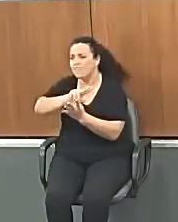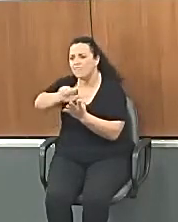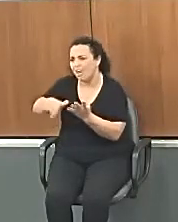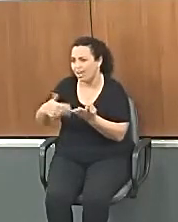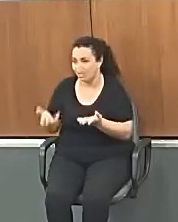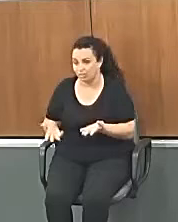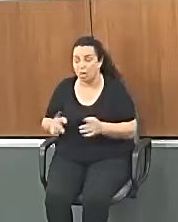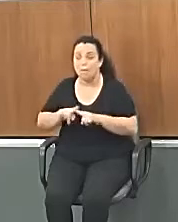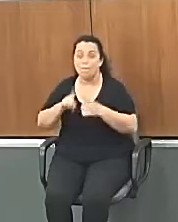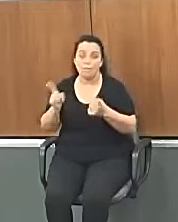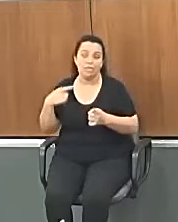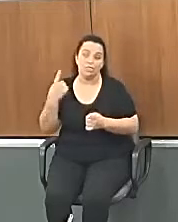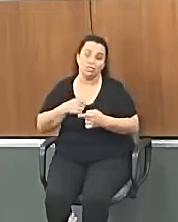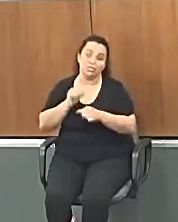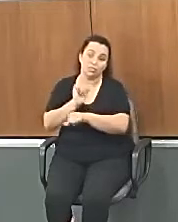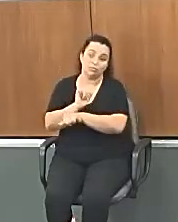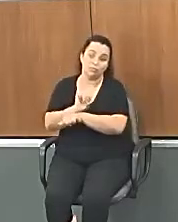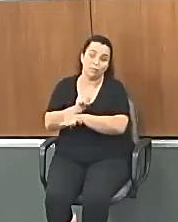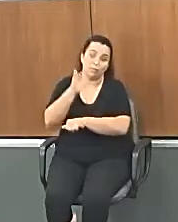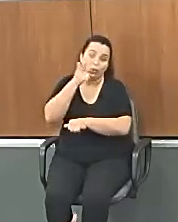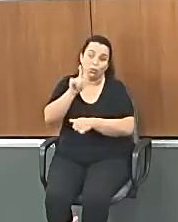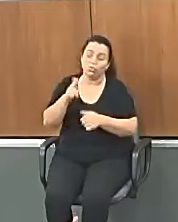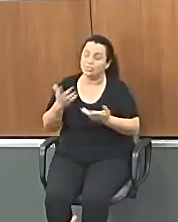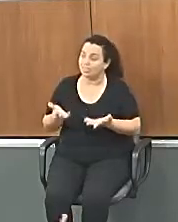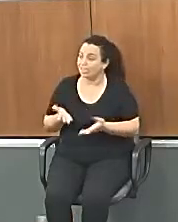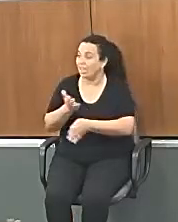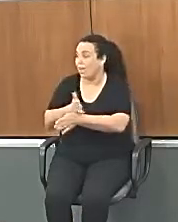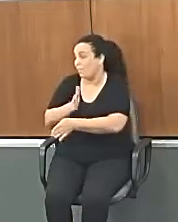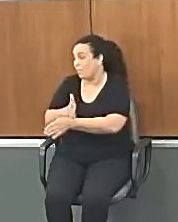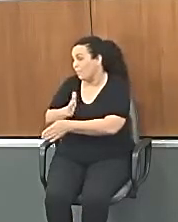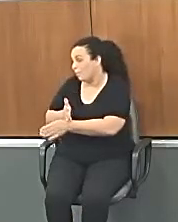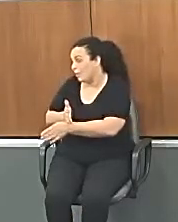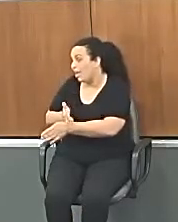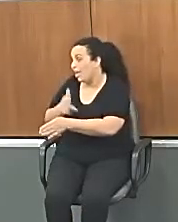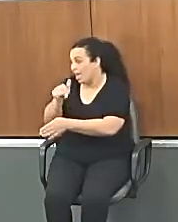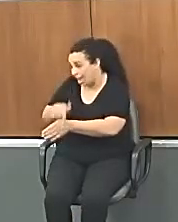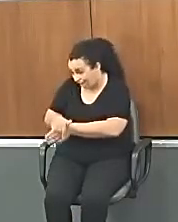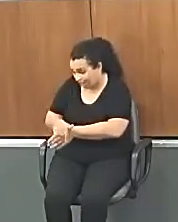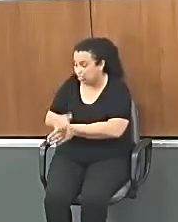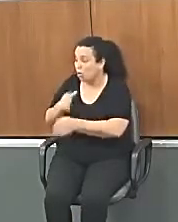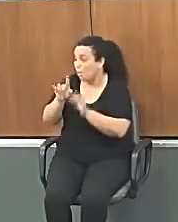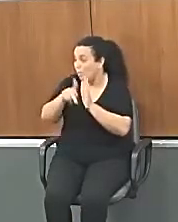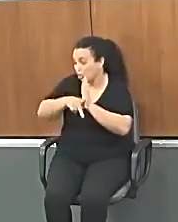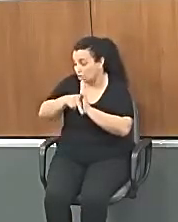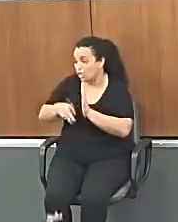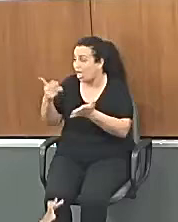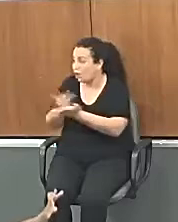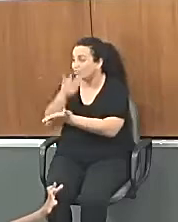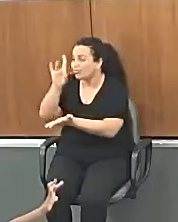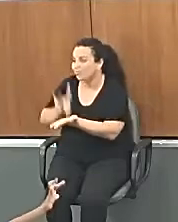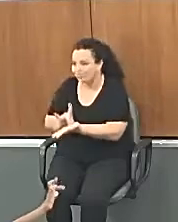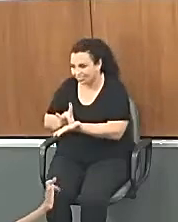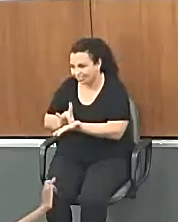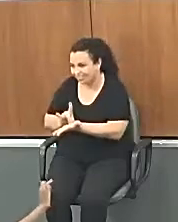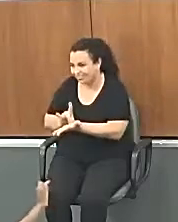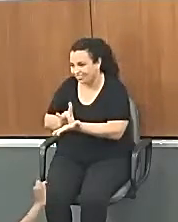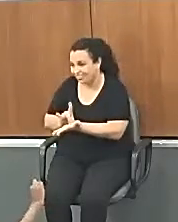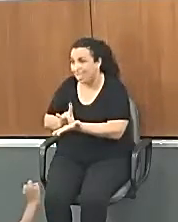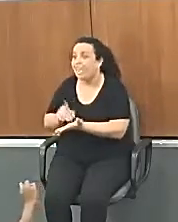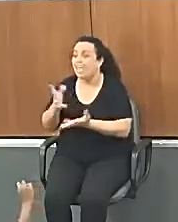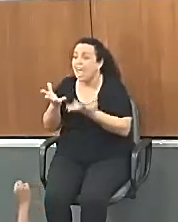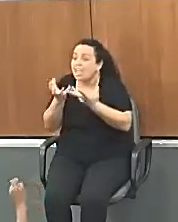estamos aí aguardando lutando para conseguir colocar em prática esse grande projeto que atenderá pessoa com deficiência com